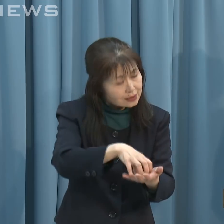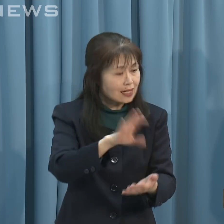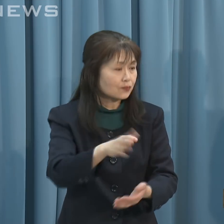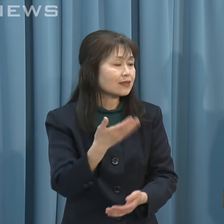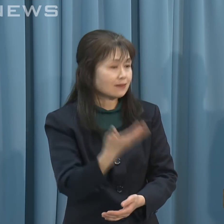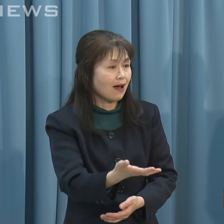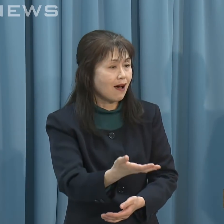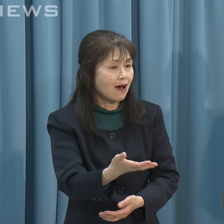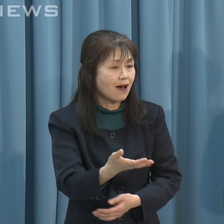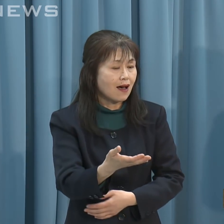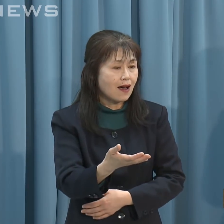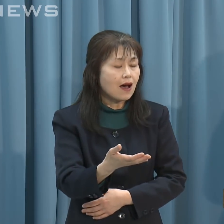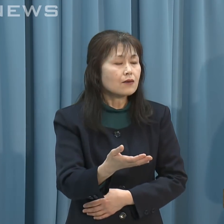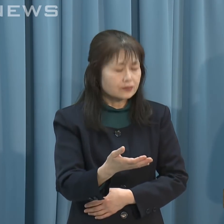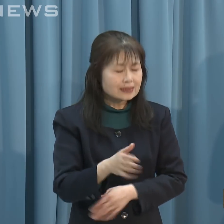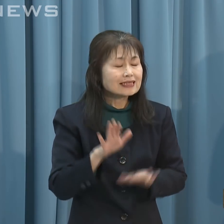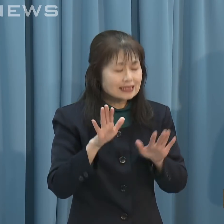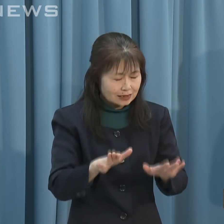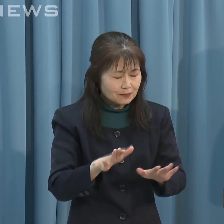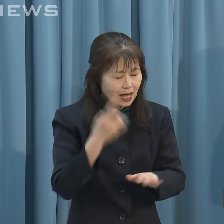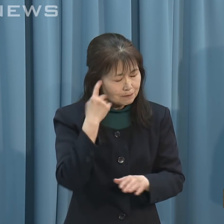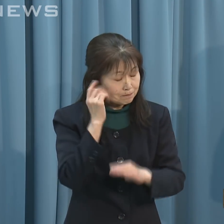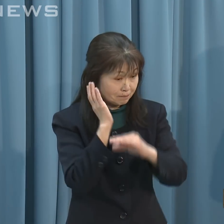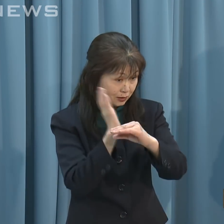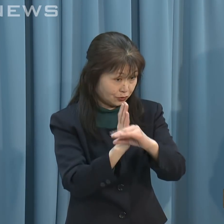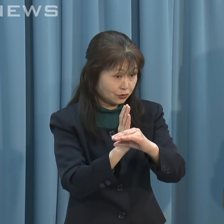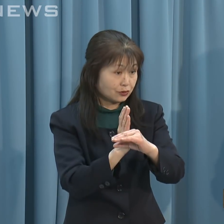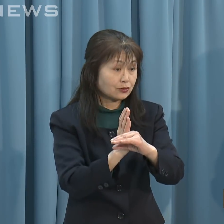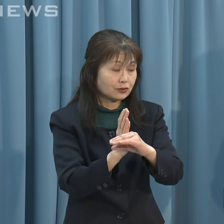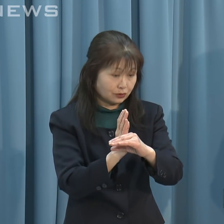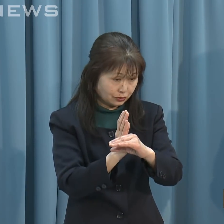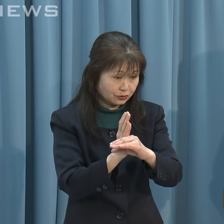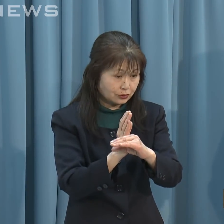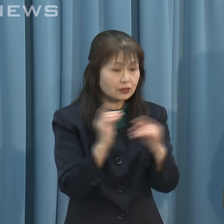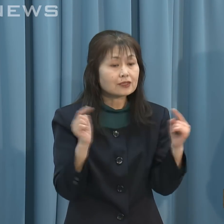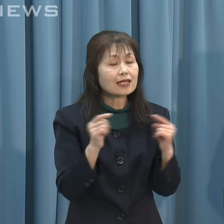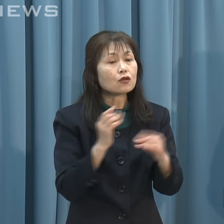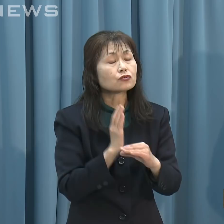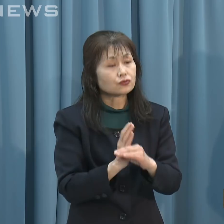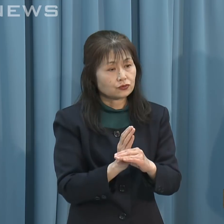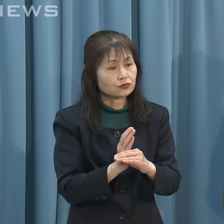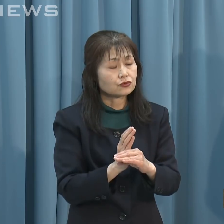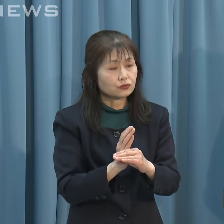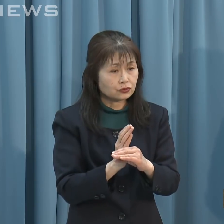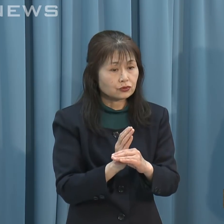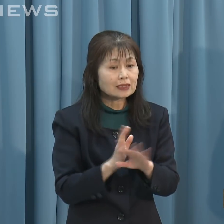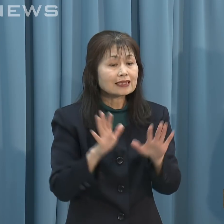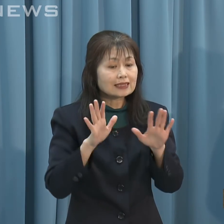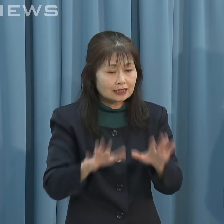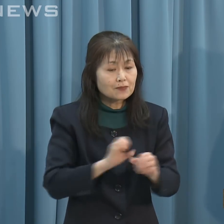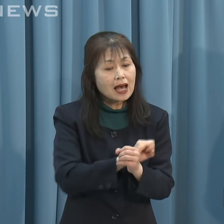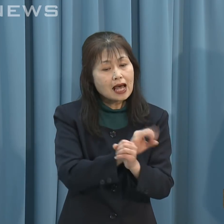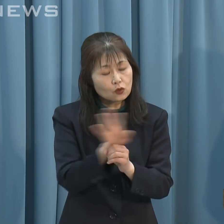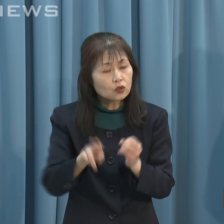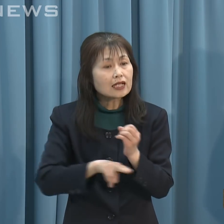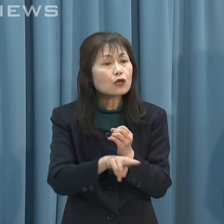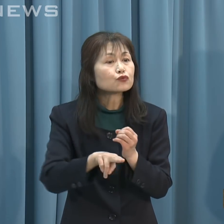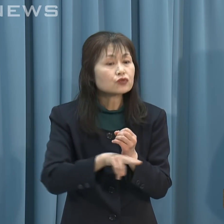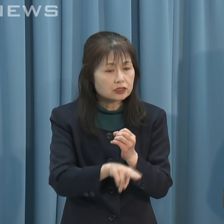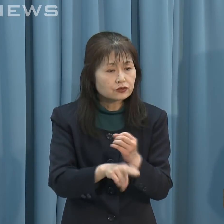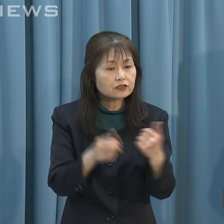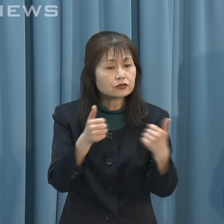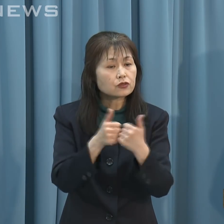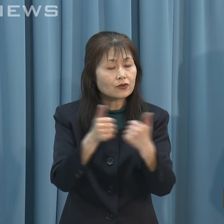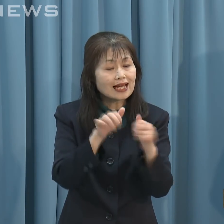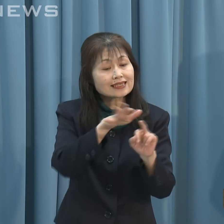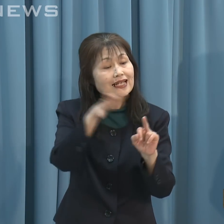コールセンターについては今検討中です。今はコロナウイルスの相談センター開いて、いろんなところ開いてお